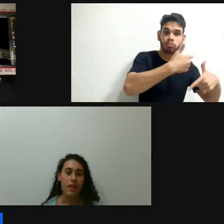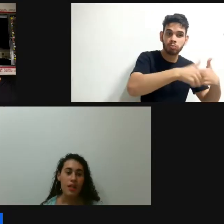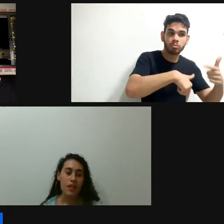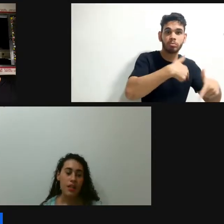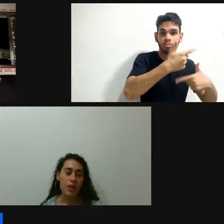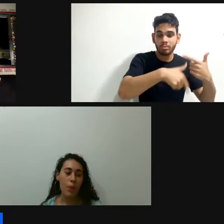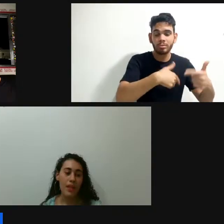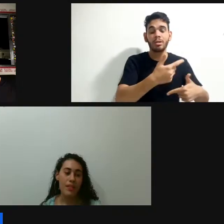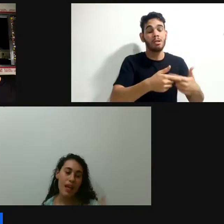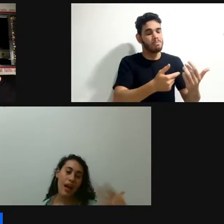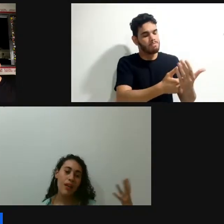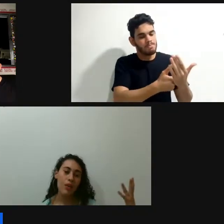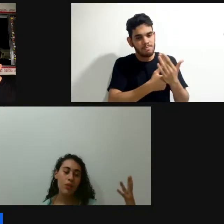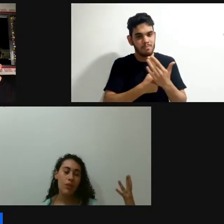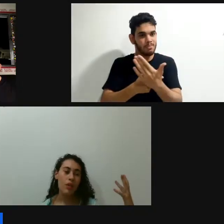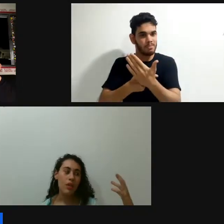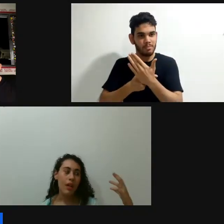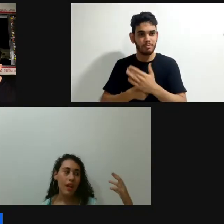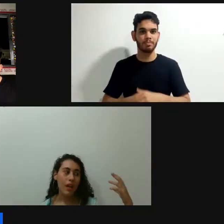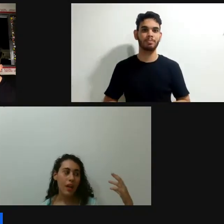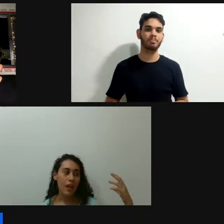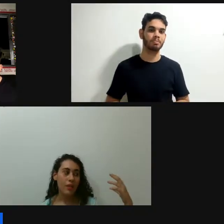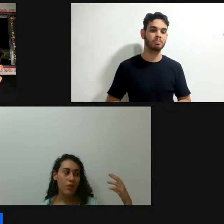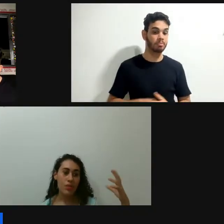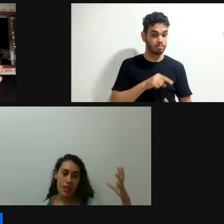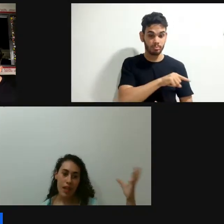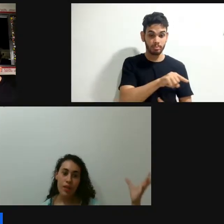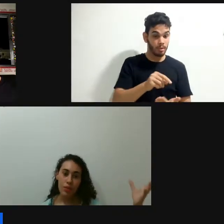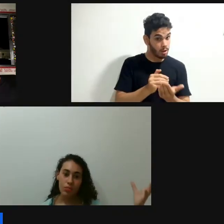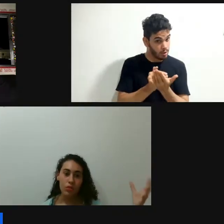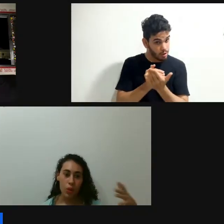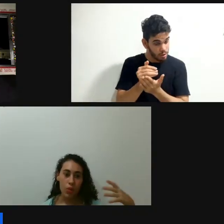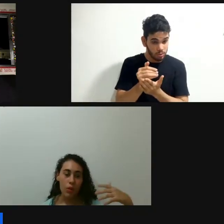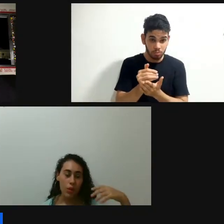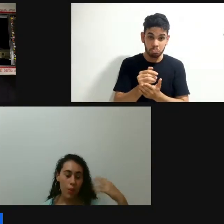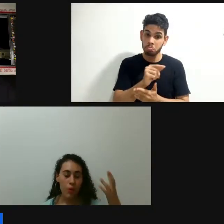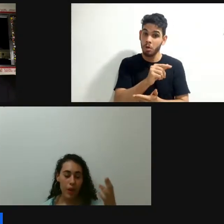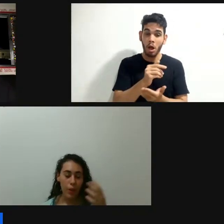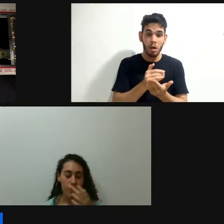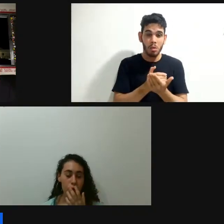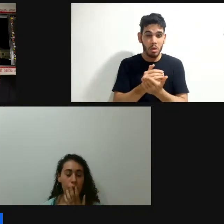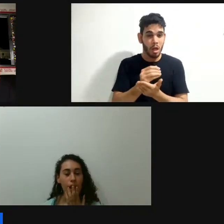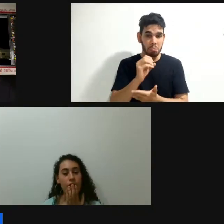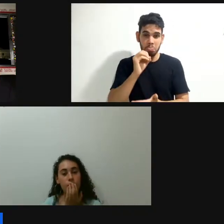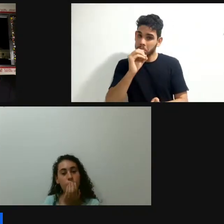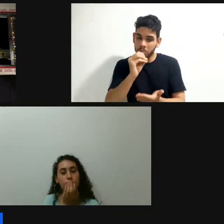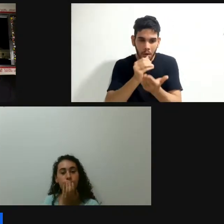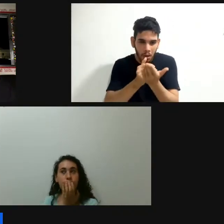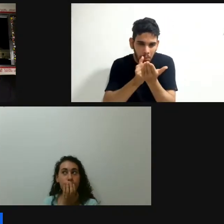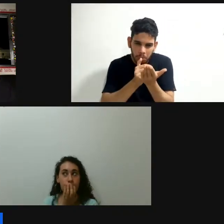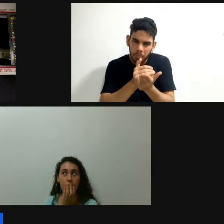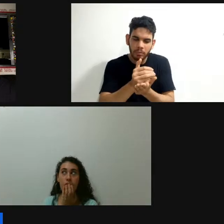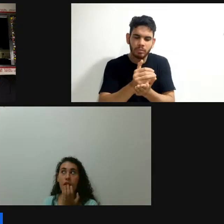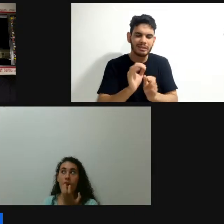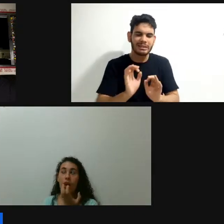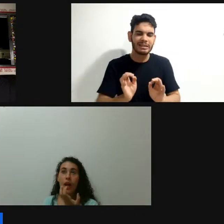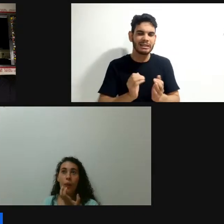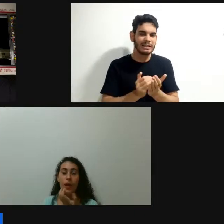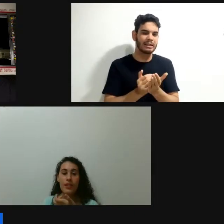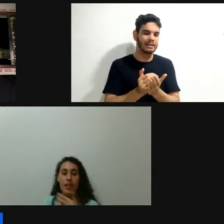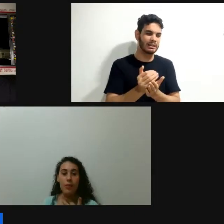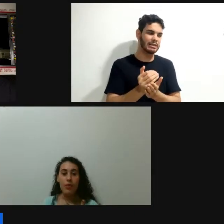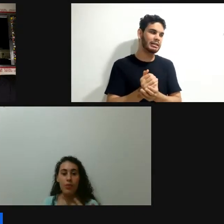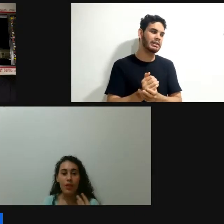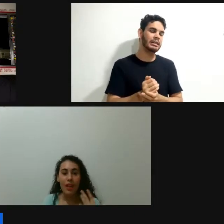mangakás que começaram do zero, como eu. No caso, é